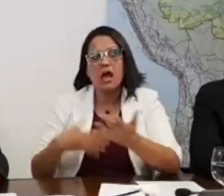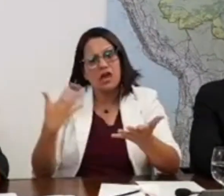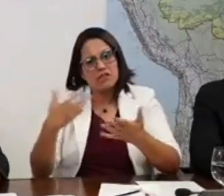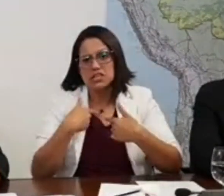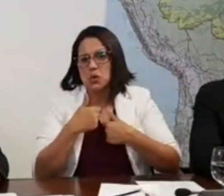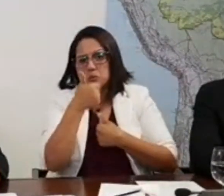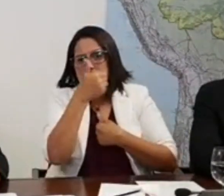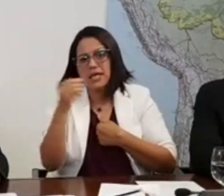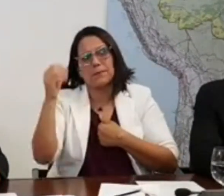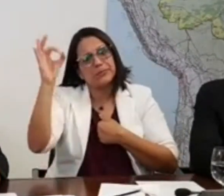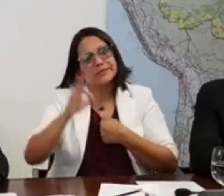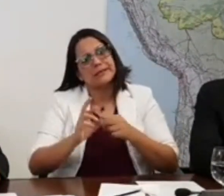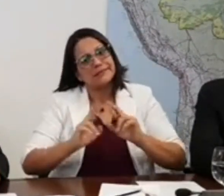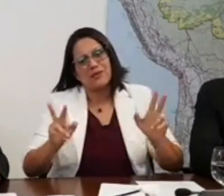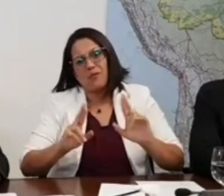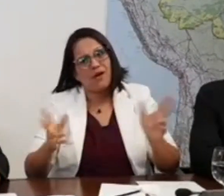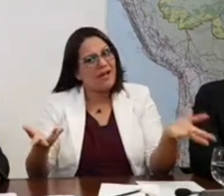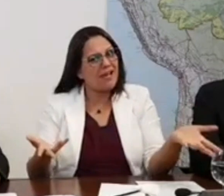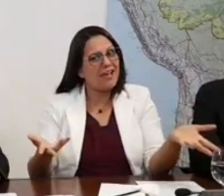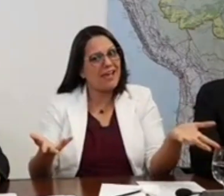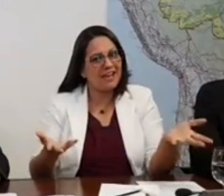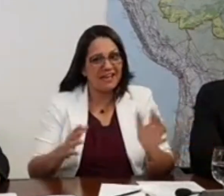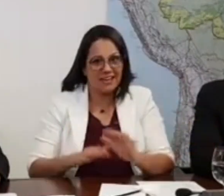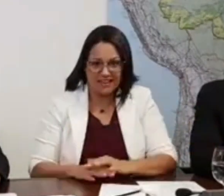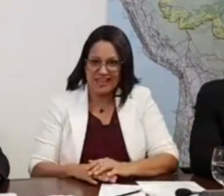vocês. Tá certo?